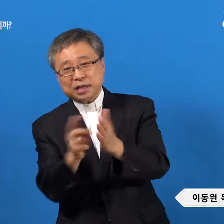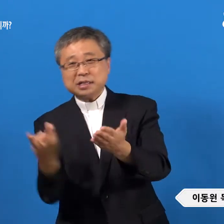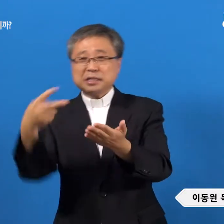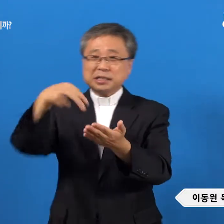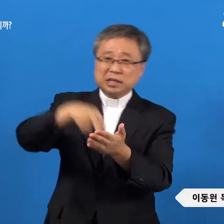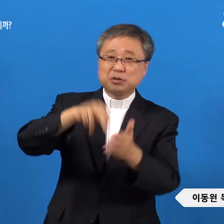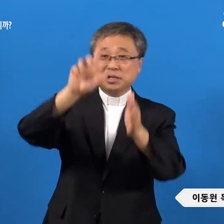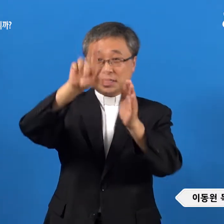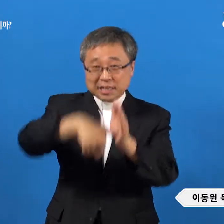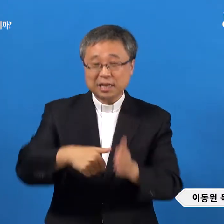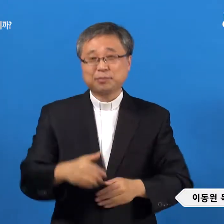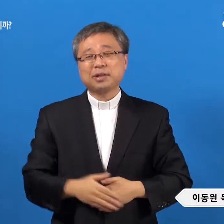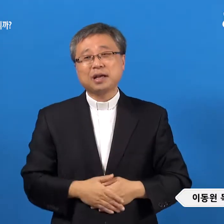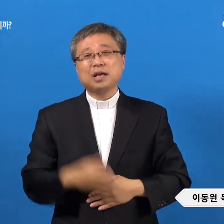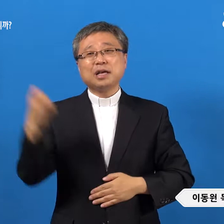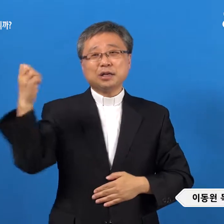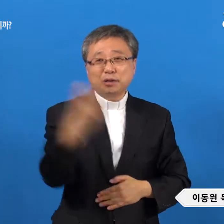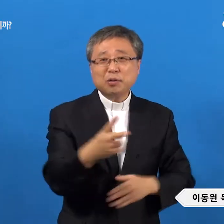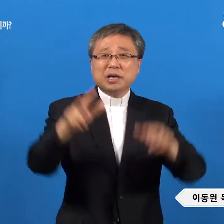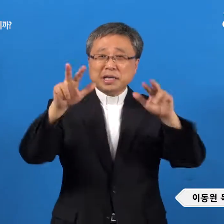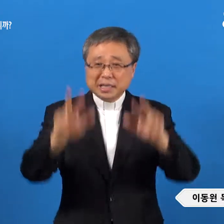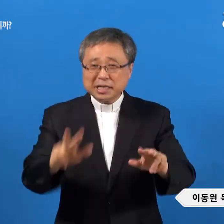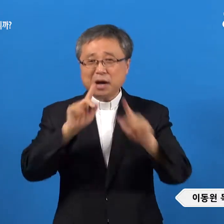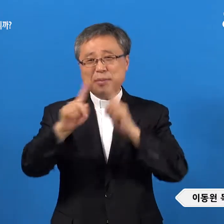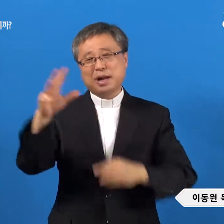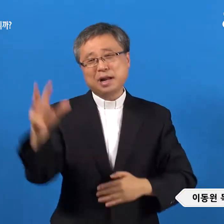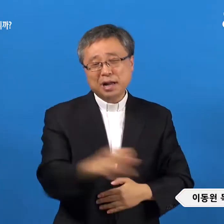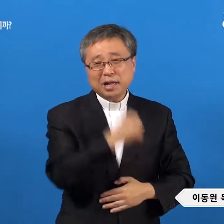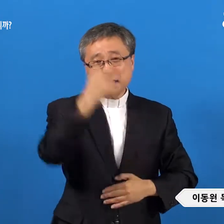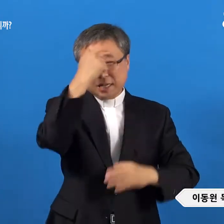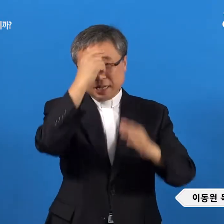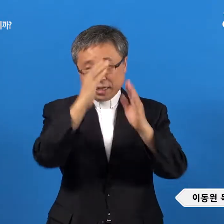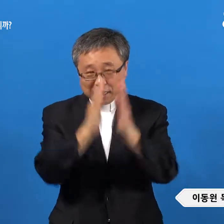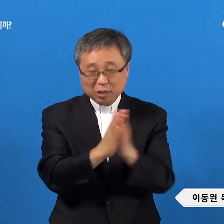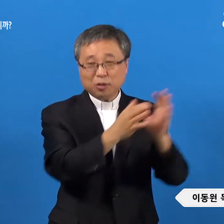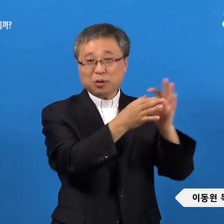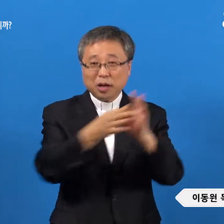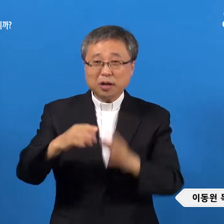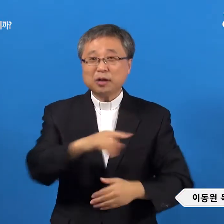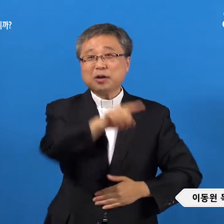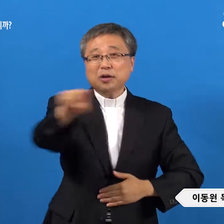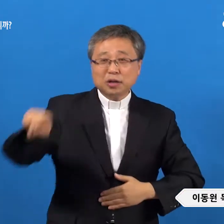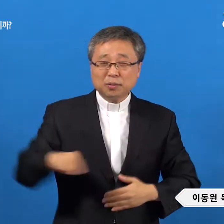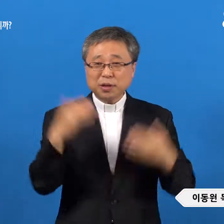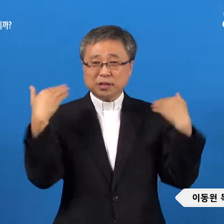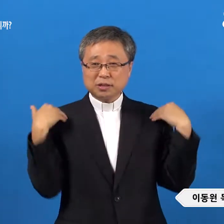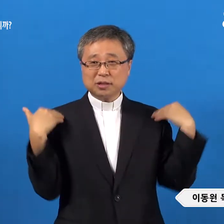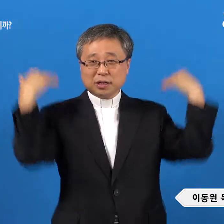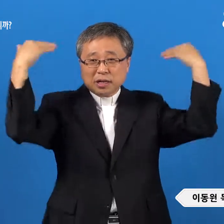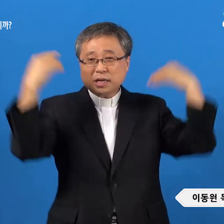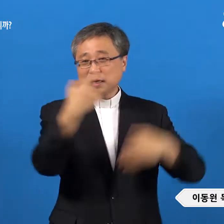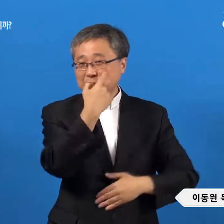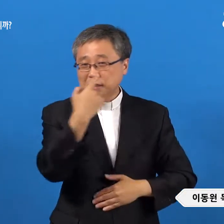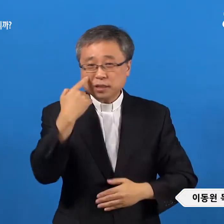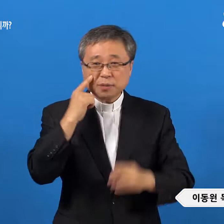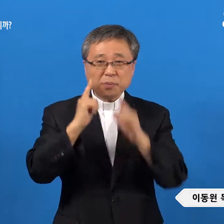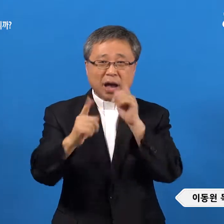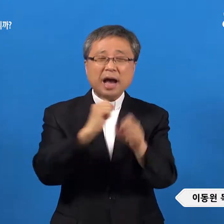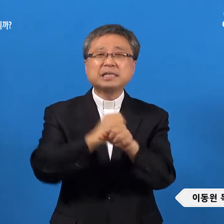세우실 시간입니다. 그리고 이제야말로 그 기도를 통해 여러분의 성숙을 증명하실 시간인